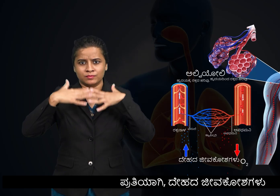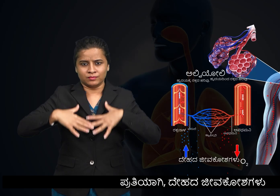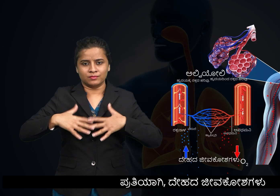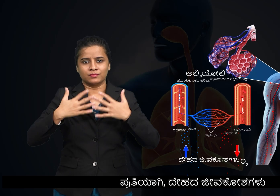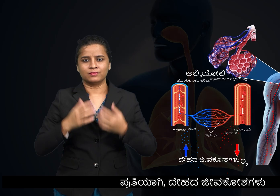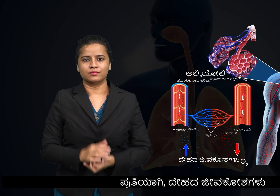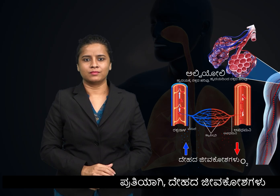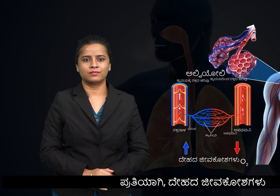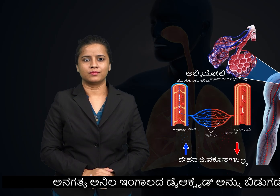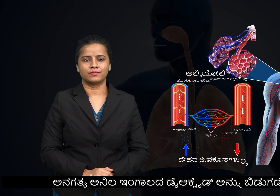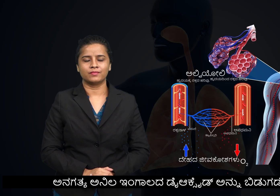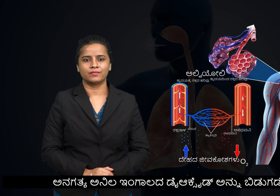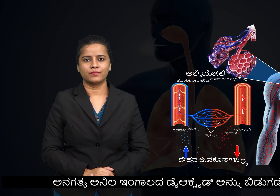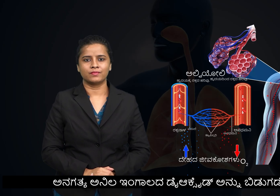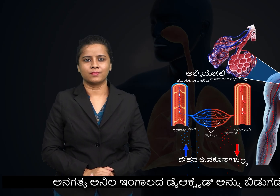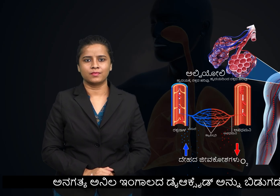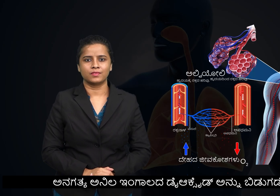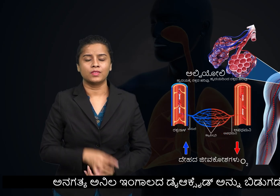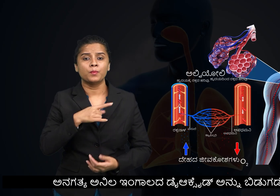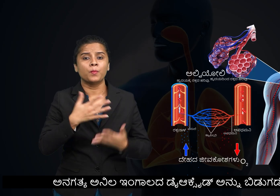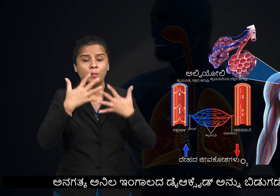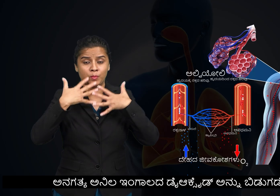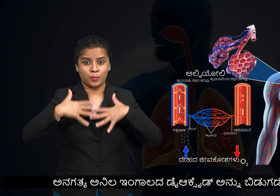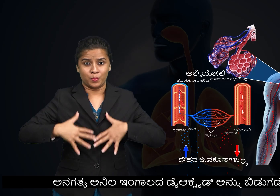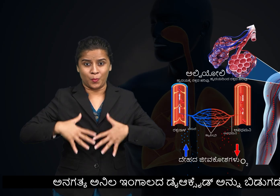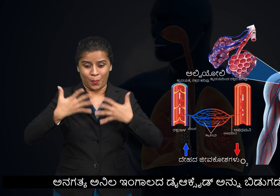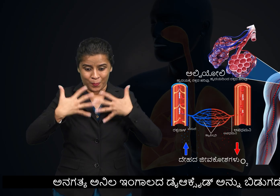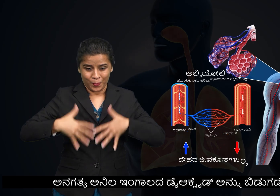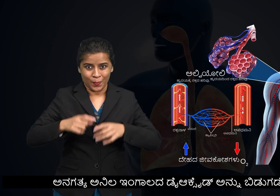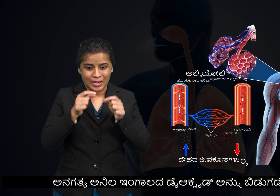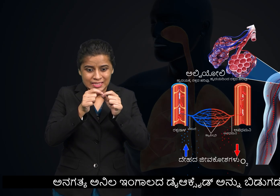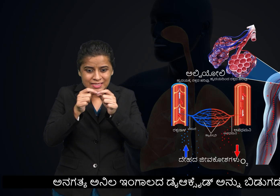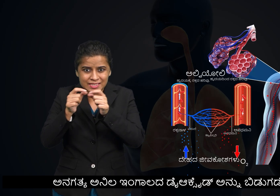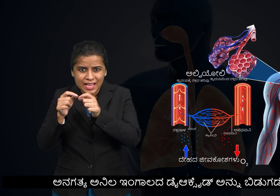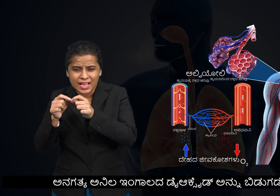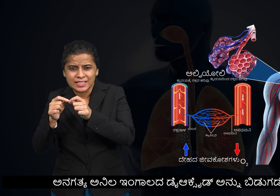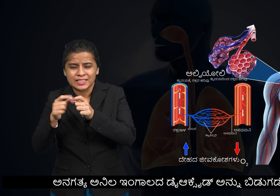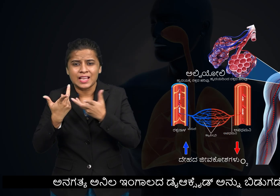ದೇಹದ ಜೀವಕೋಶಗಳು ಅನಗತ್ಯ ಅನಿಲ ಇಂಗಾಲದ ಡೈಆಕ್ಸೈಡ್ ಅನ್ನು